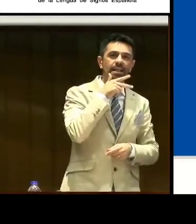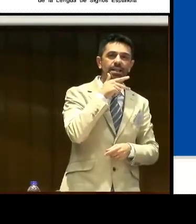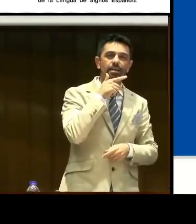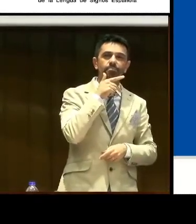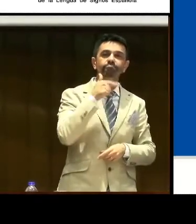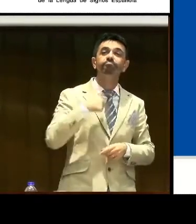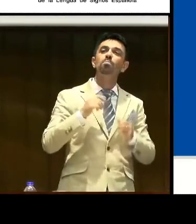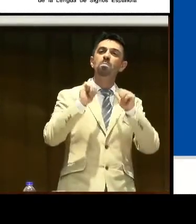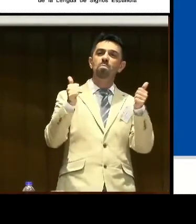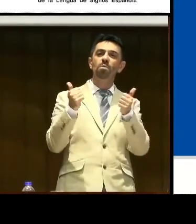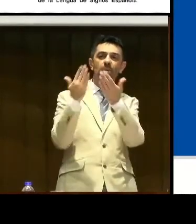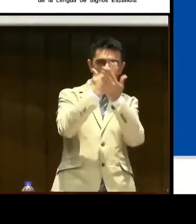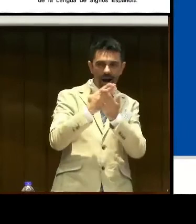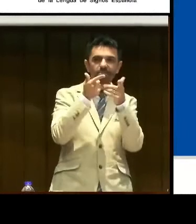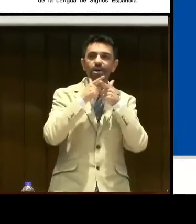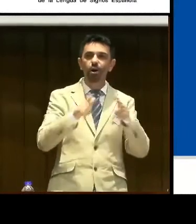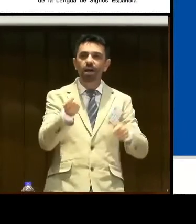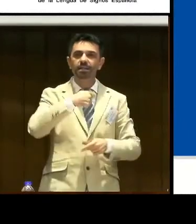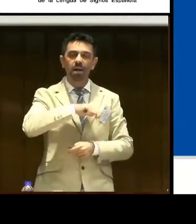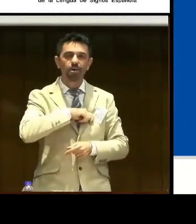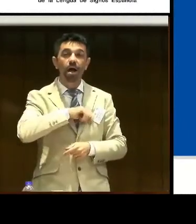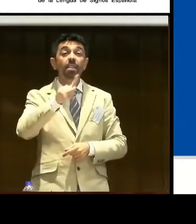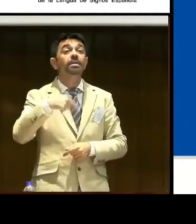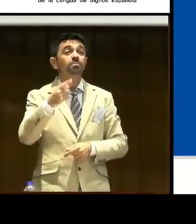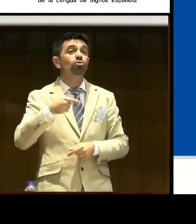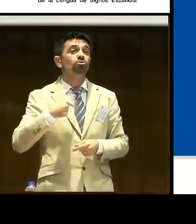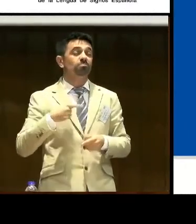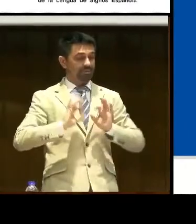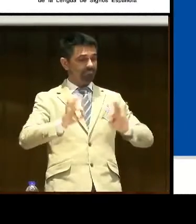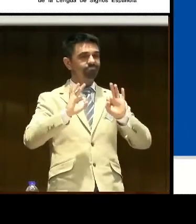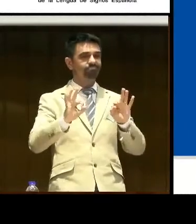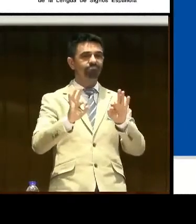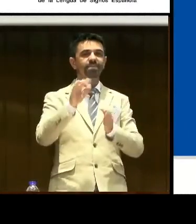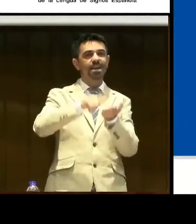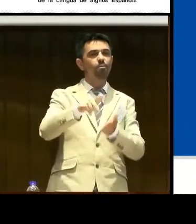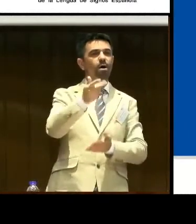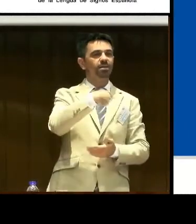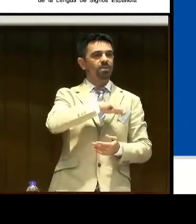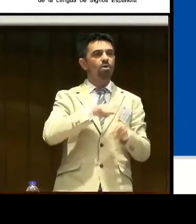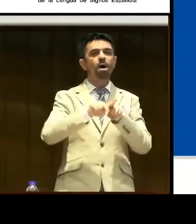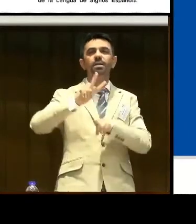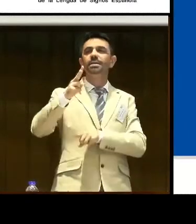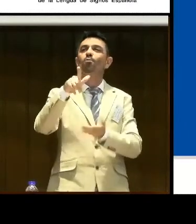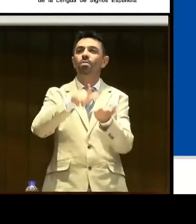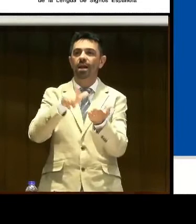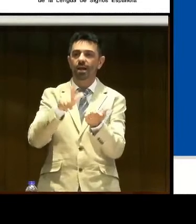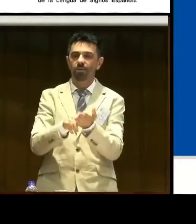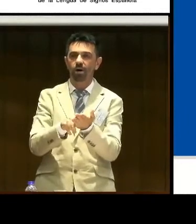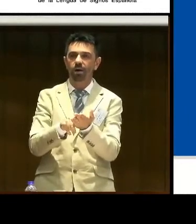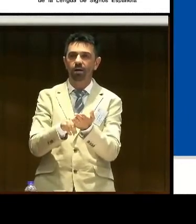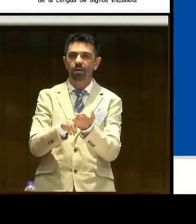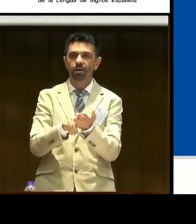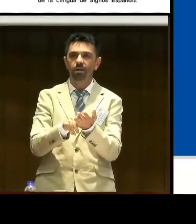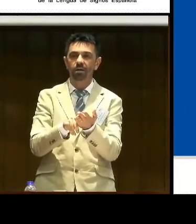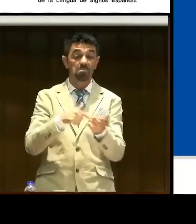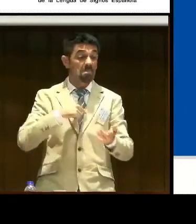filología, la especialización en español como segunda lengua, el casi fortuito encuentro